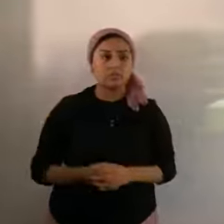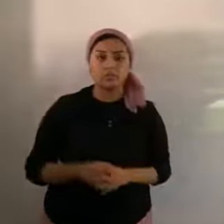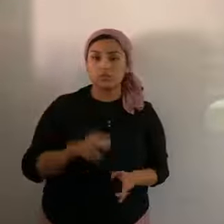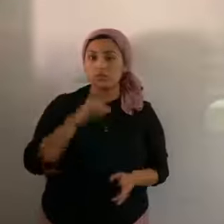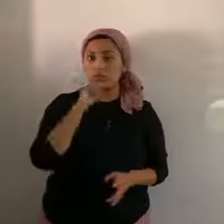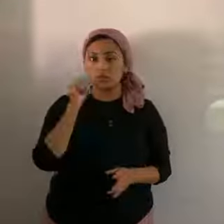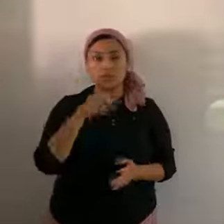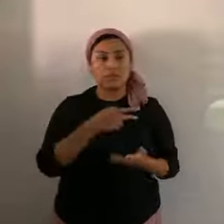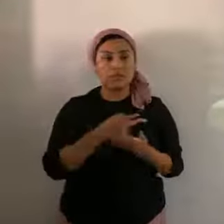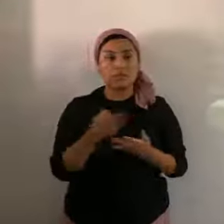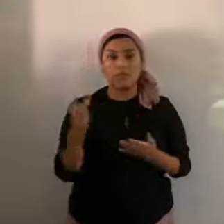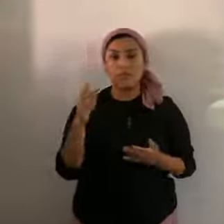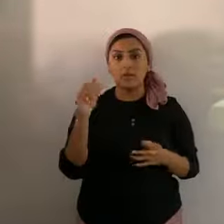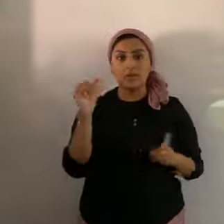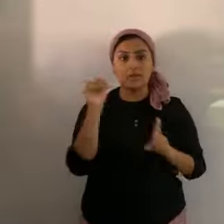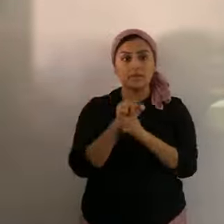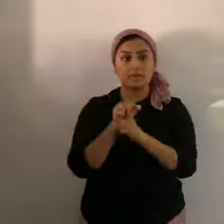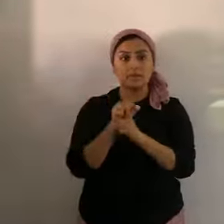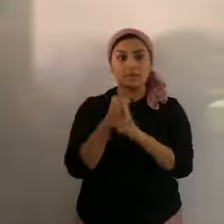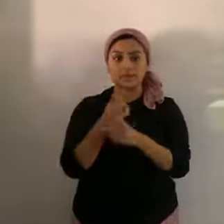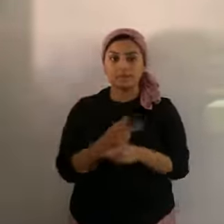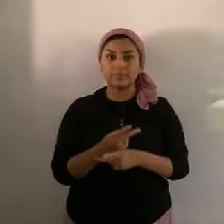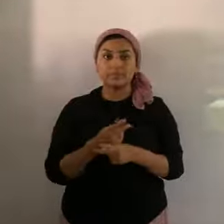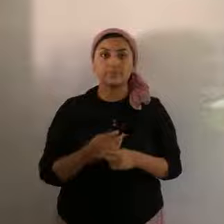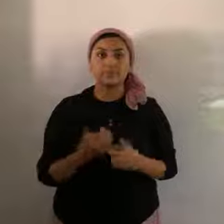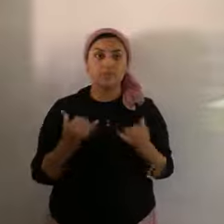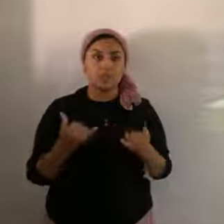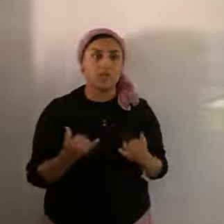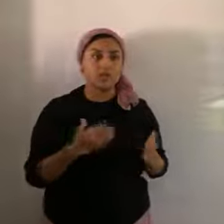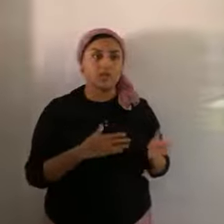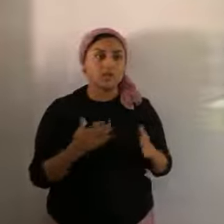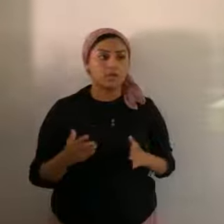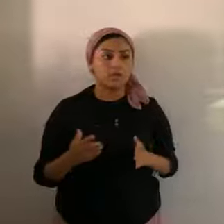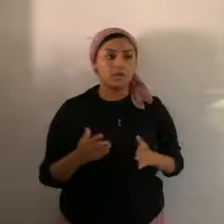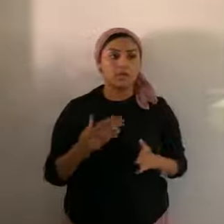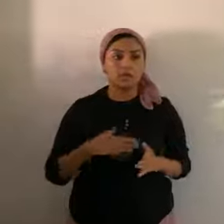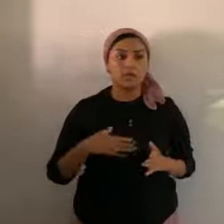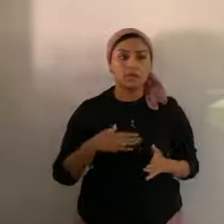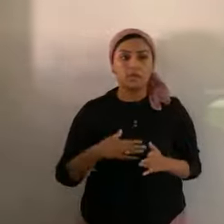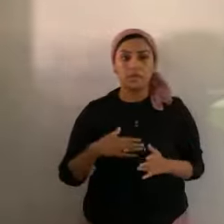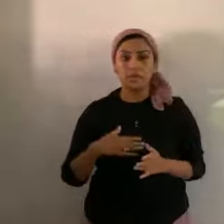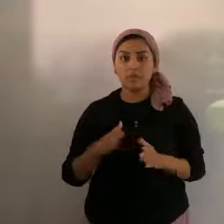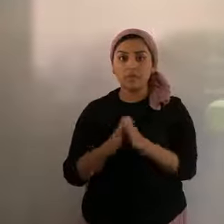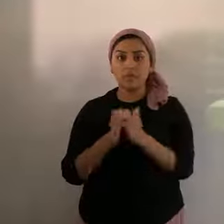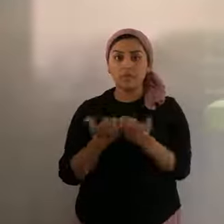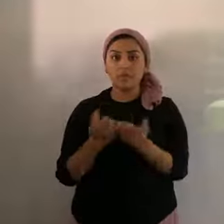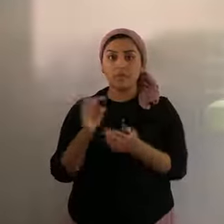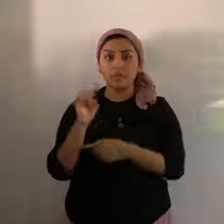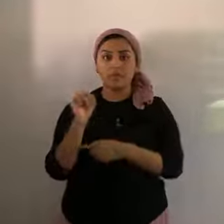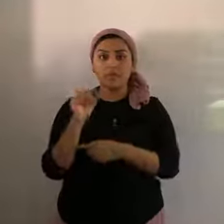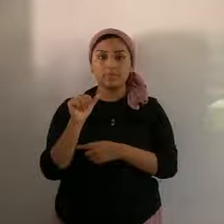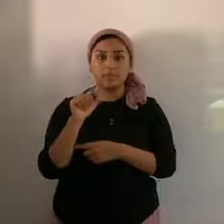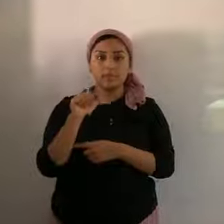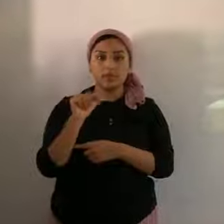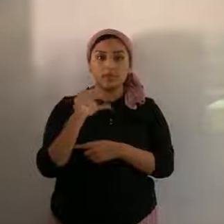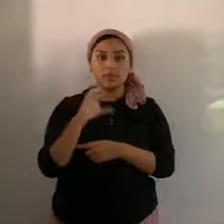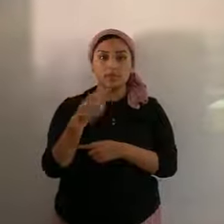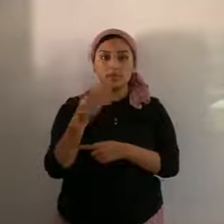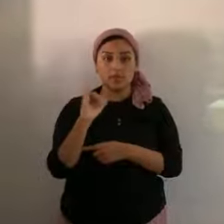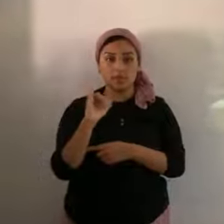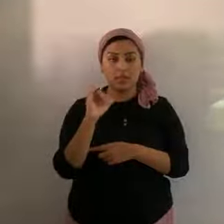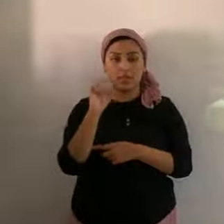en engaños, amado. No caigas en engaños. Ahora, vamos por favor a Malaquías, Malají, mi mensajero.